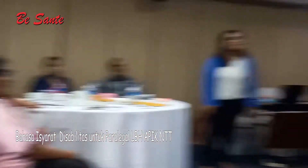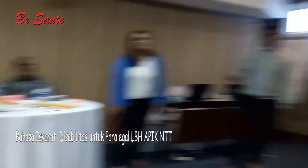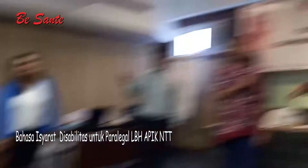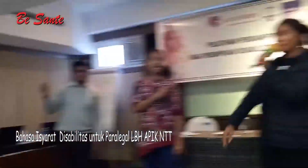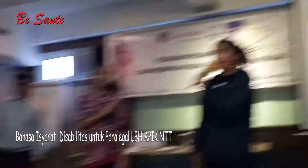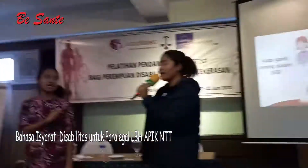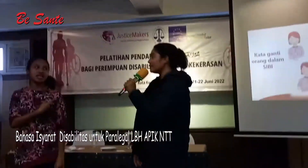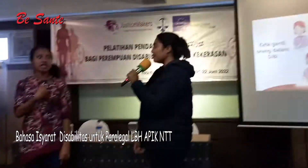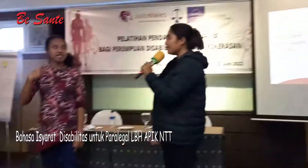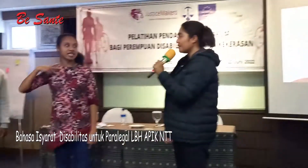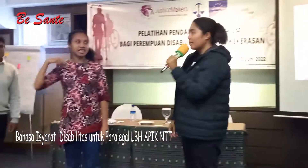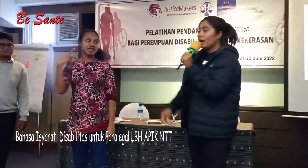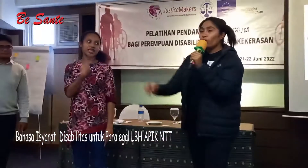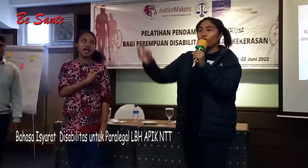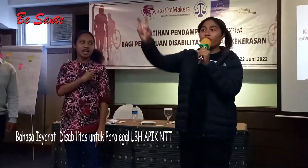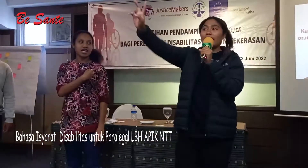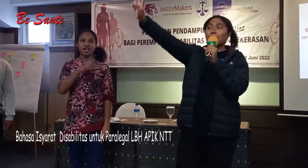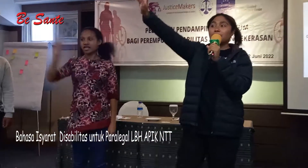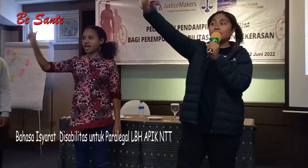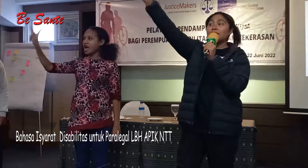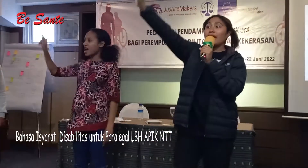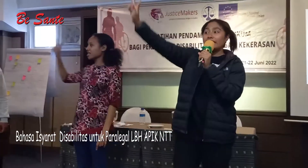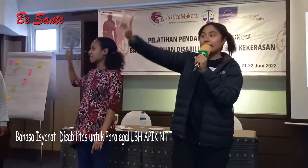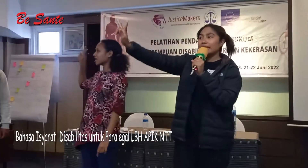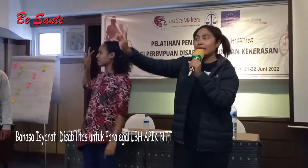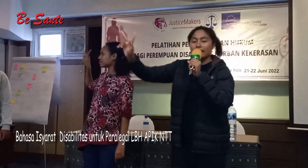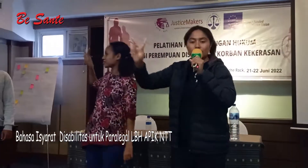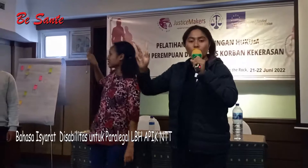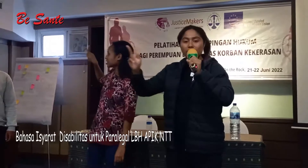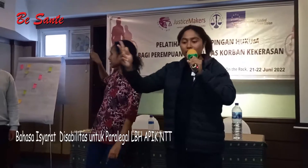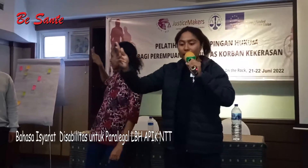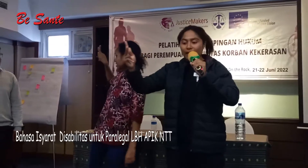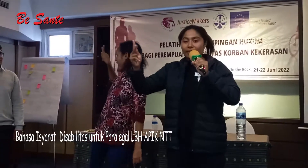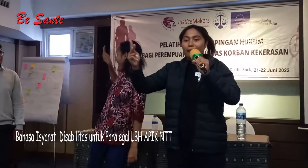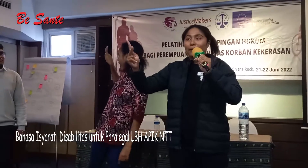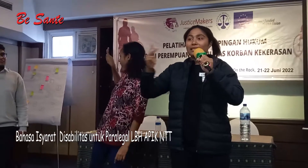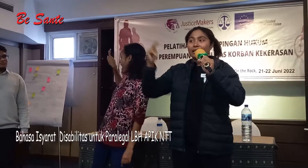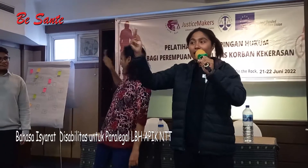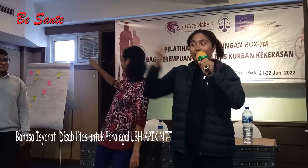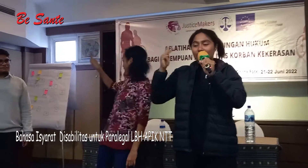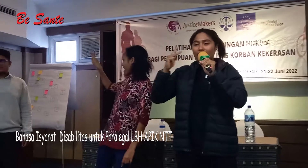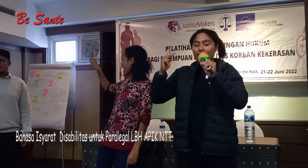atau kami ya. Huruf K yang sibi tadi dibuat di dada yang paling terdekat dengan tangan